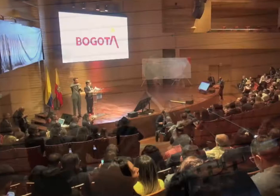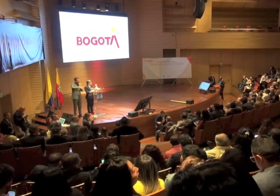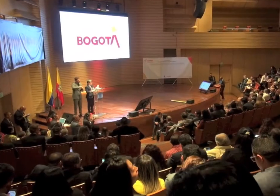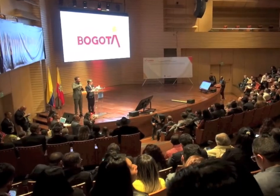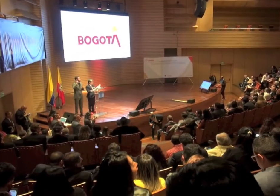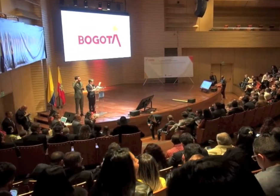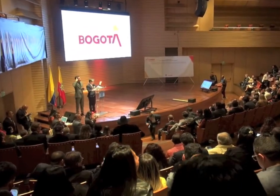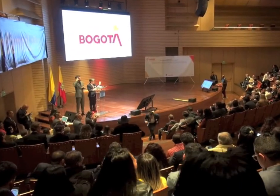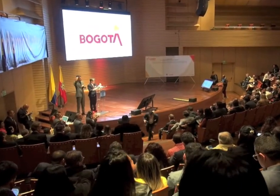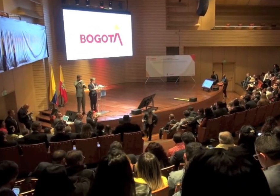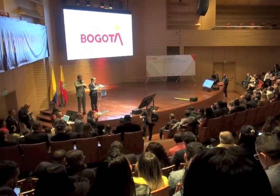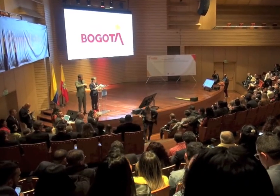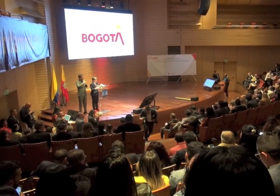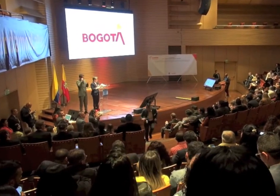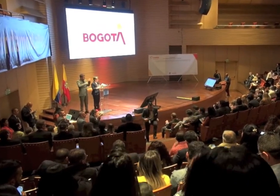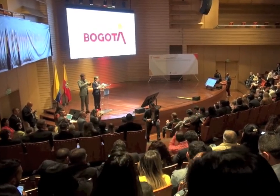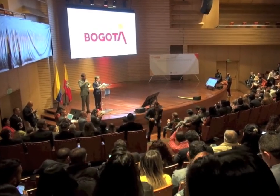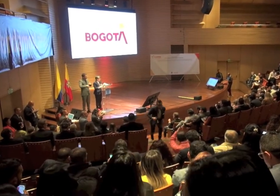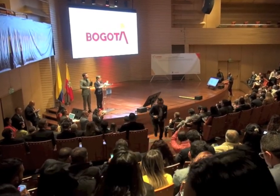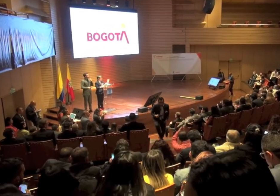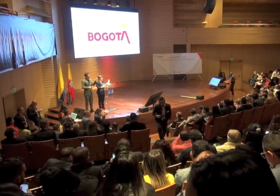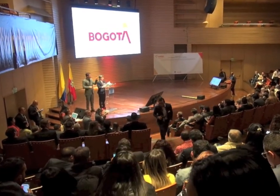ambientales.